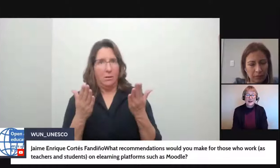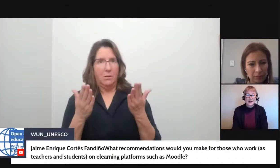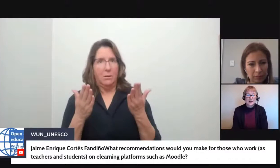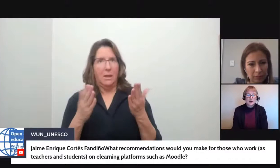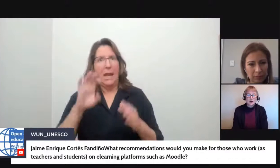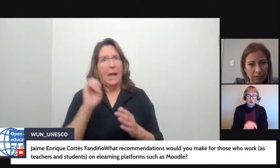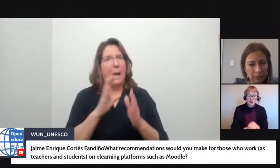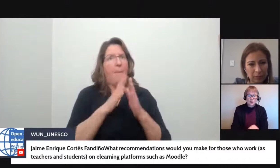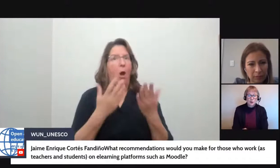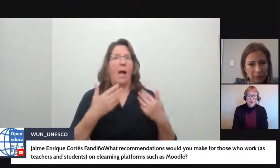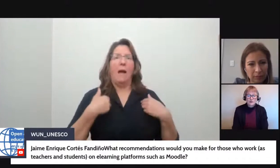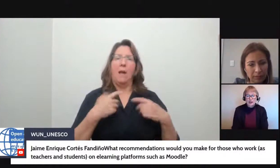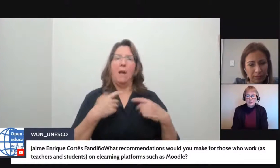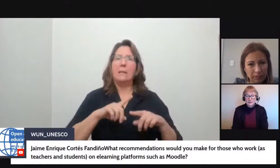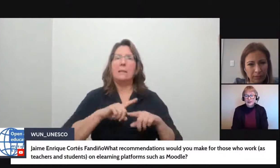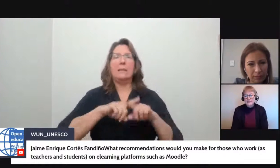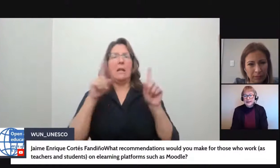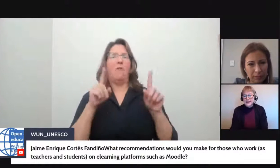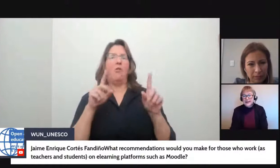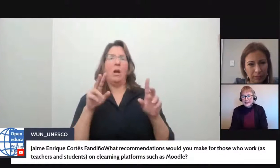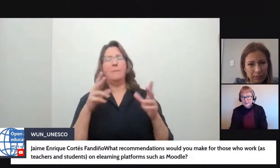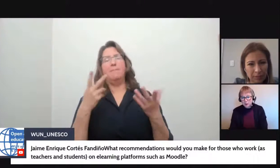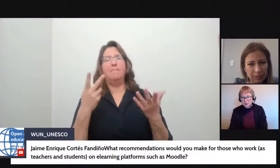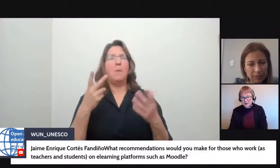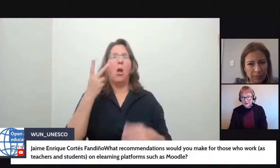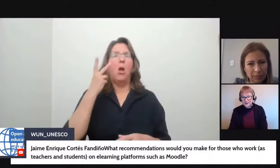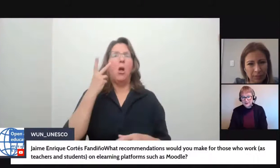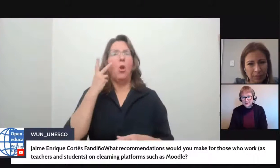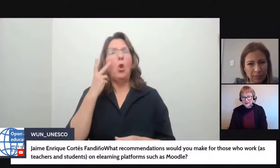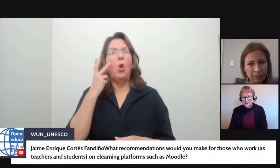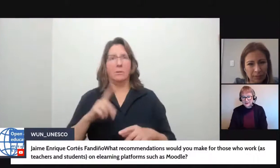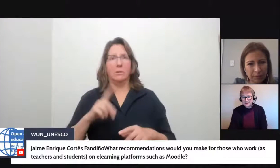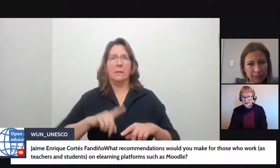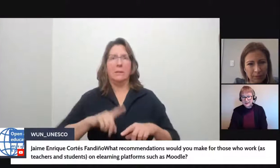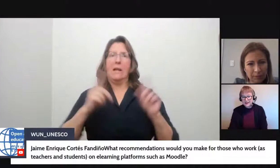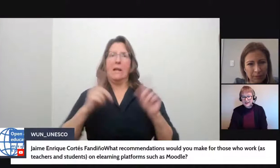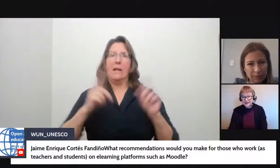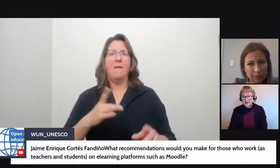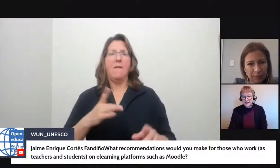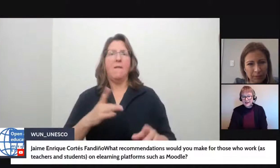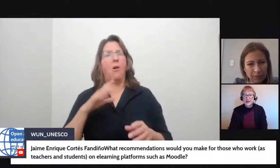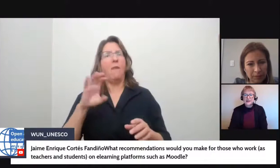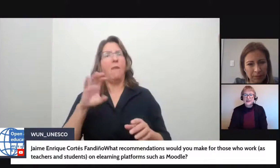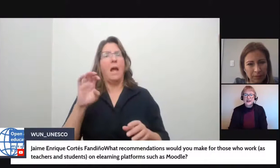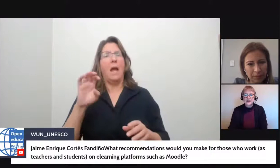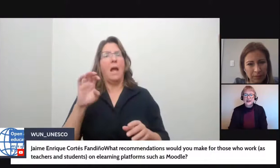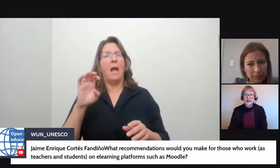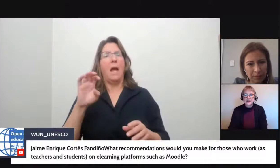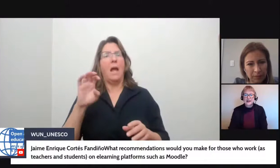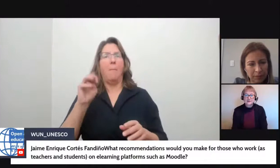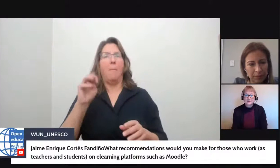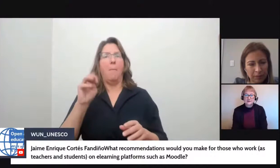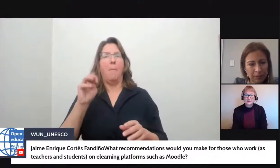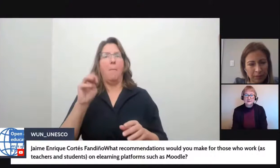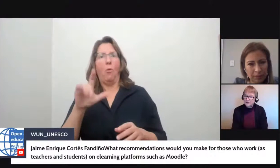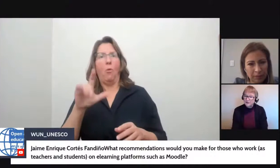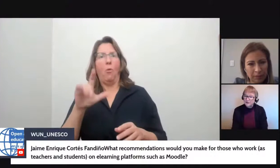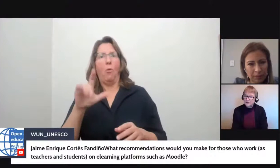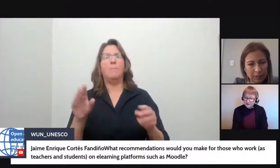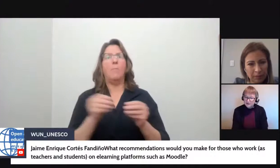algunas funciones parecidas. Las dos están en Internet y tienen también el curso, pero en